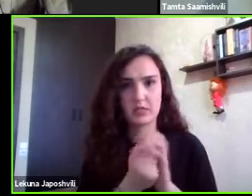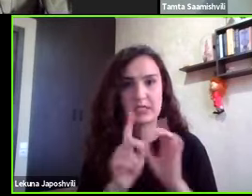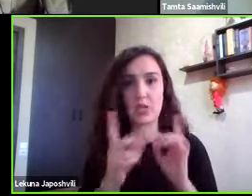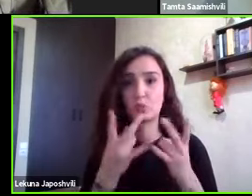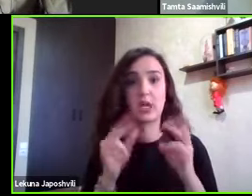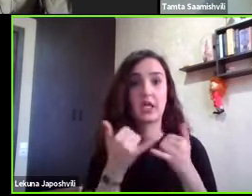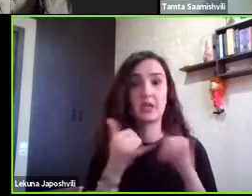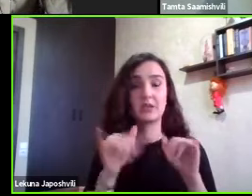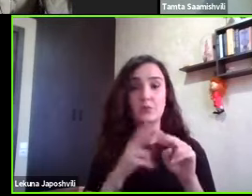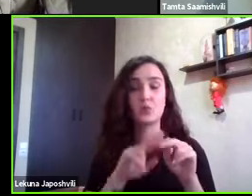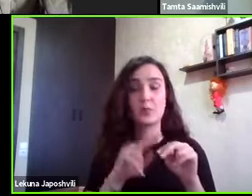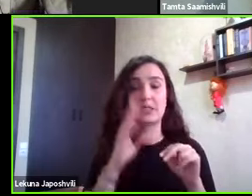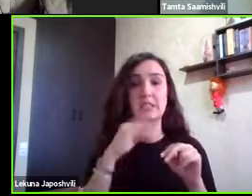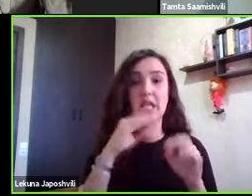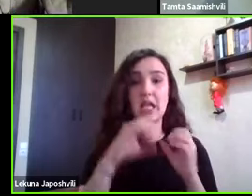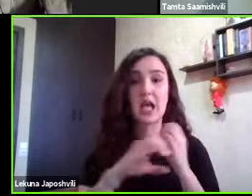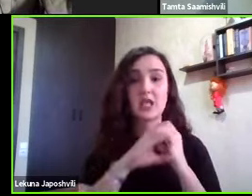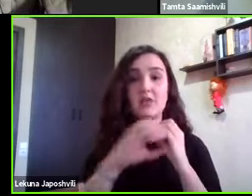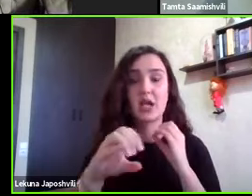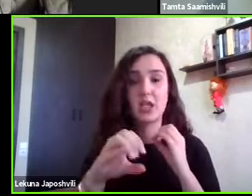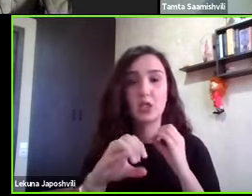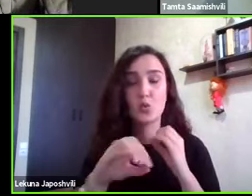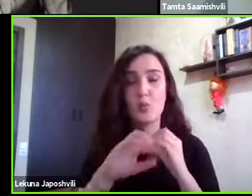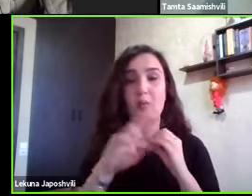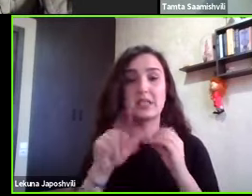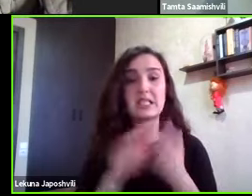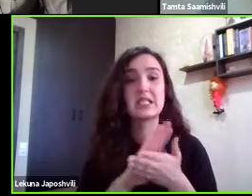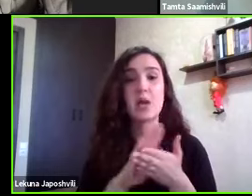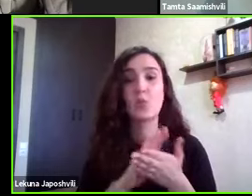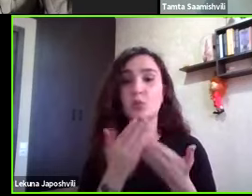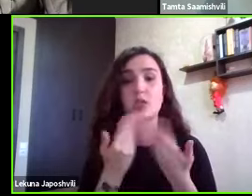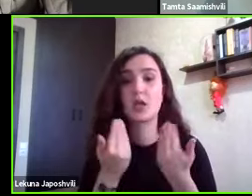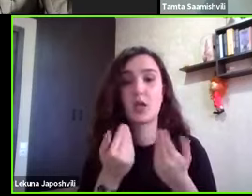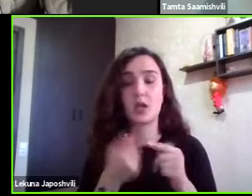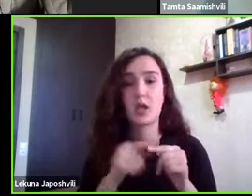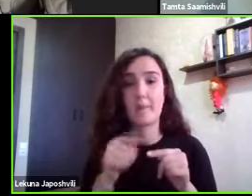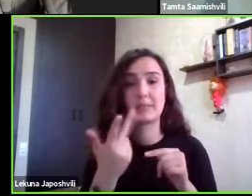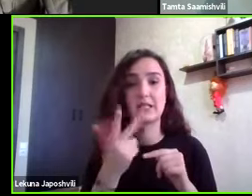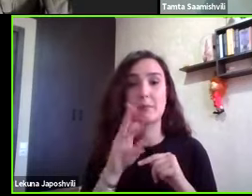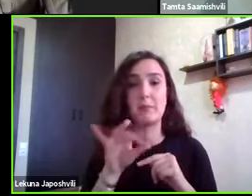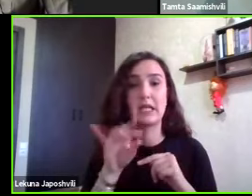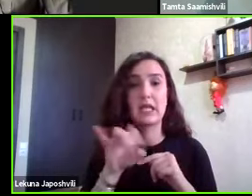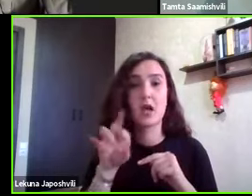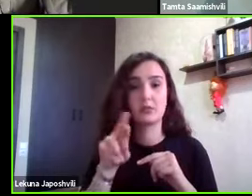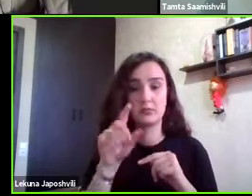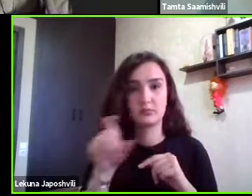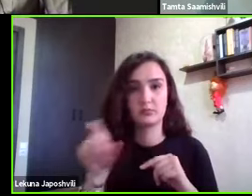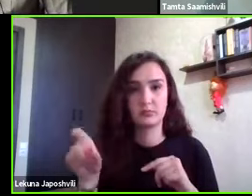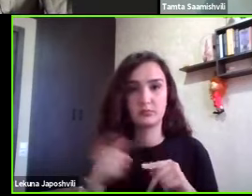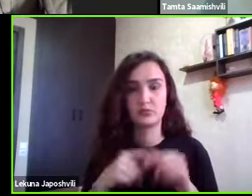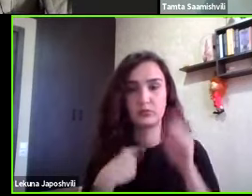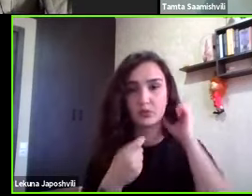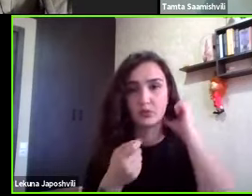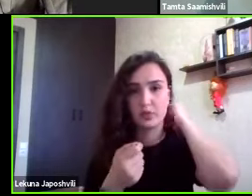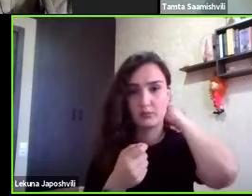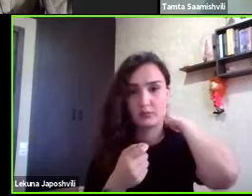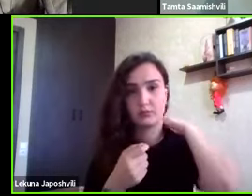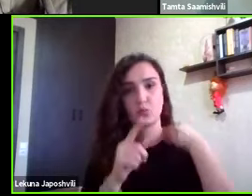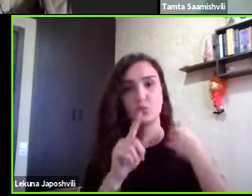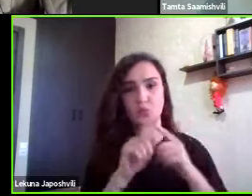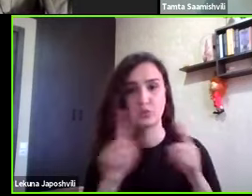იყოს, იმიტომ რომ წყალგაყვანილობის სისტემა და საპონიც კი არა აქვს ამ 3 მილიარდს. ეხლა ჩვენ ცოტა ეს